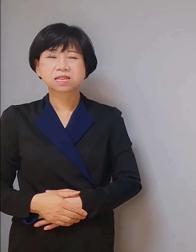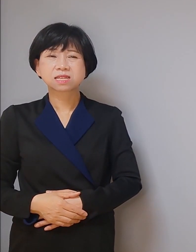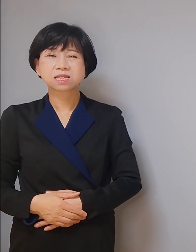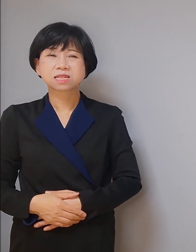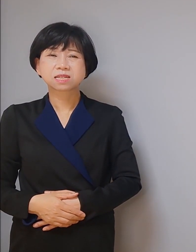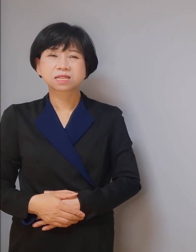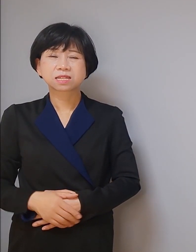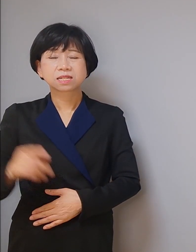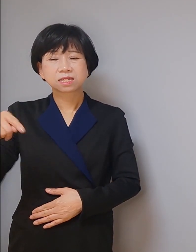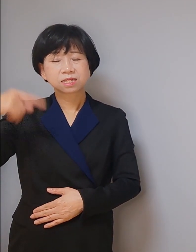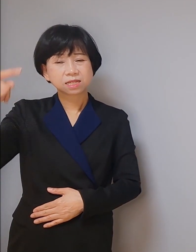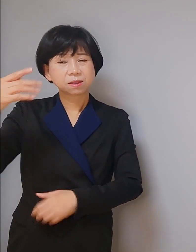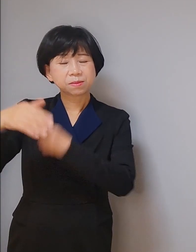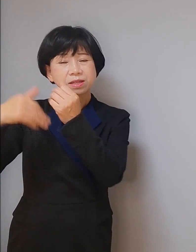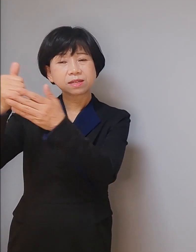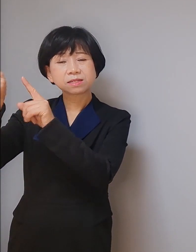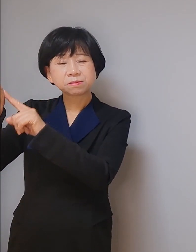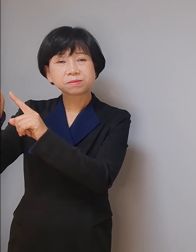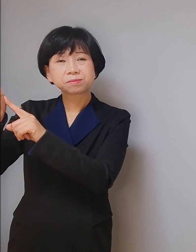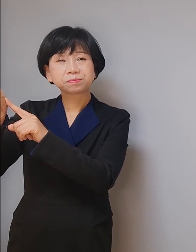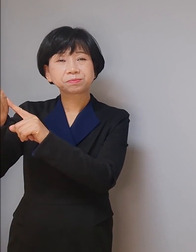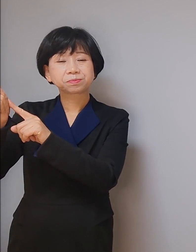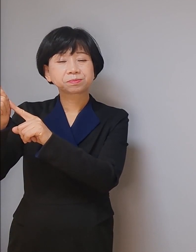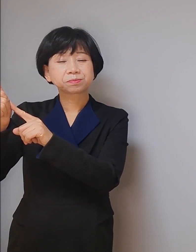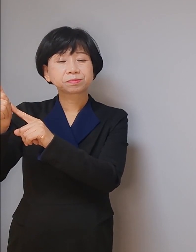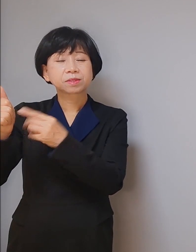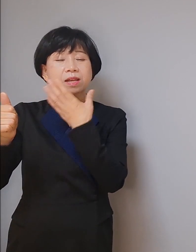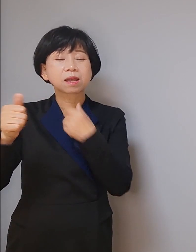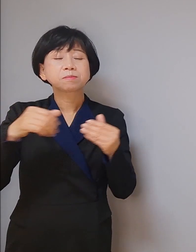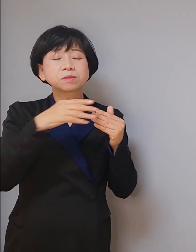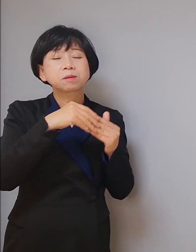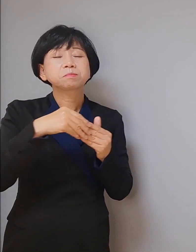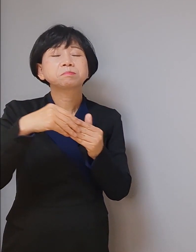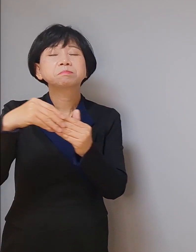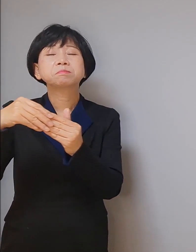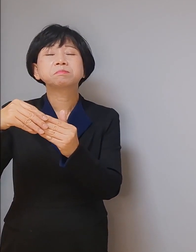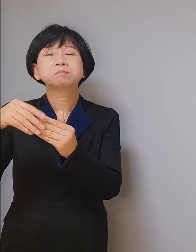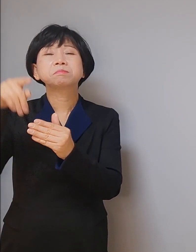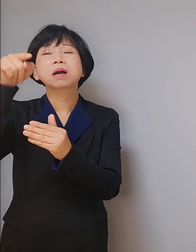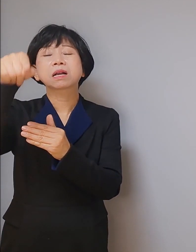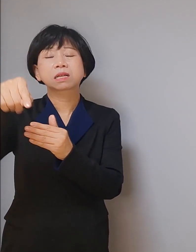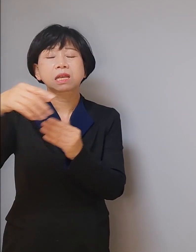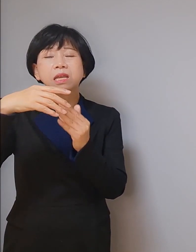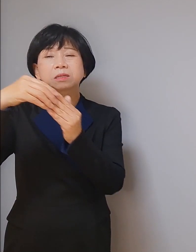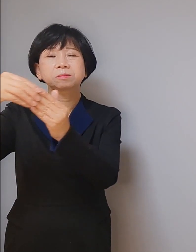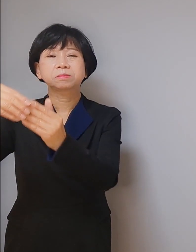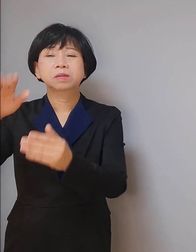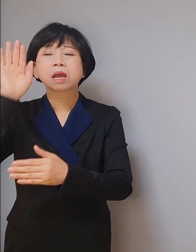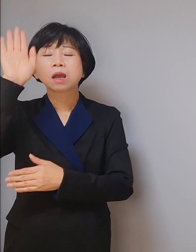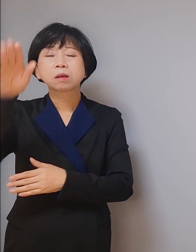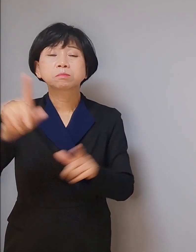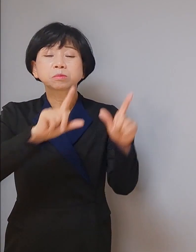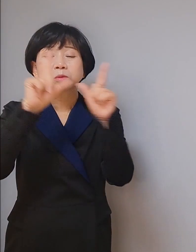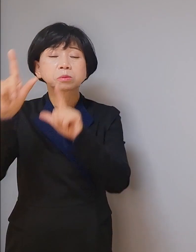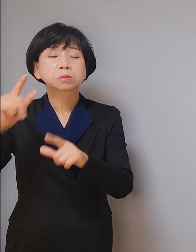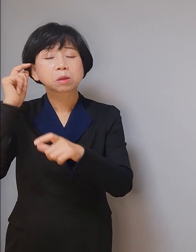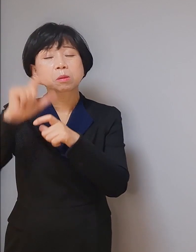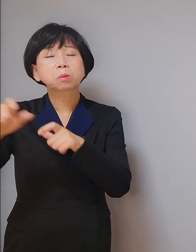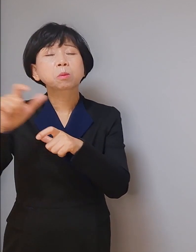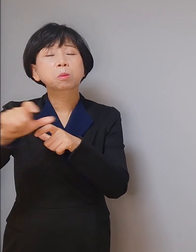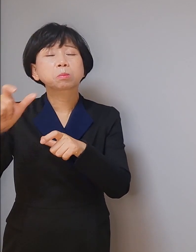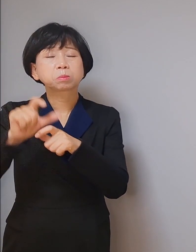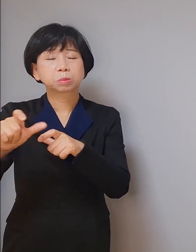그 다음 하나님은 아브라함을 데리고 밖으로 나가십니다. 어떻게 앞으로 살아가야 되나 고민이 되는